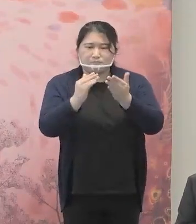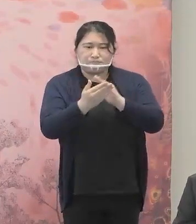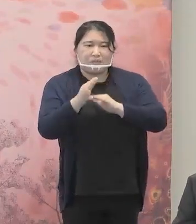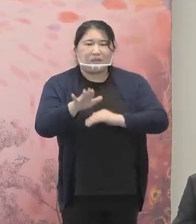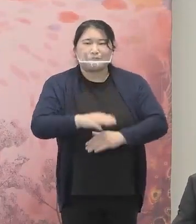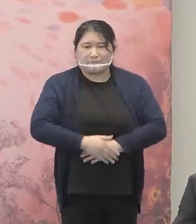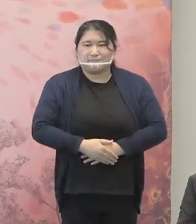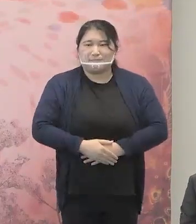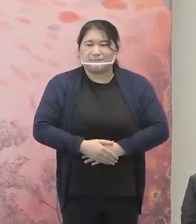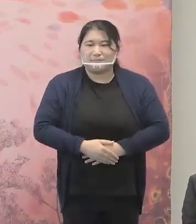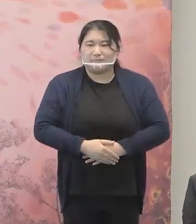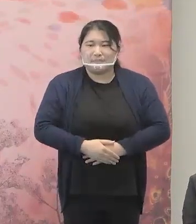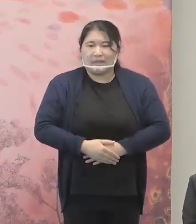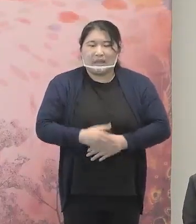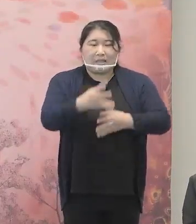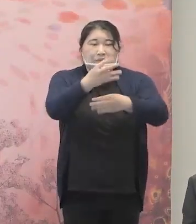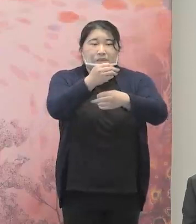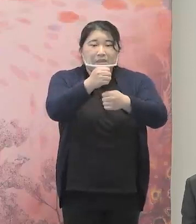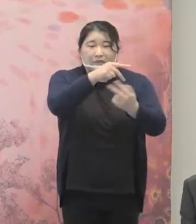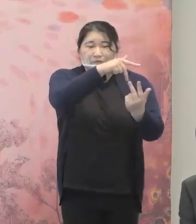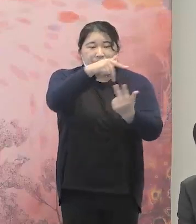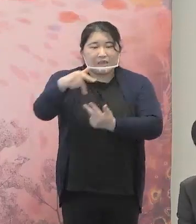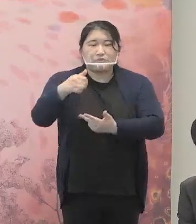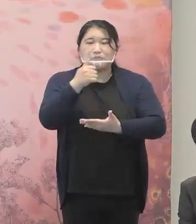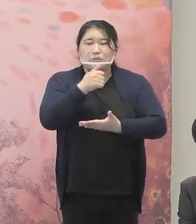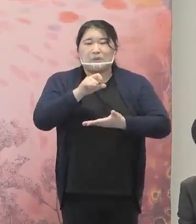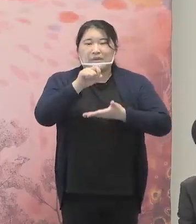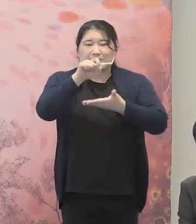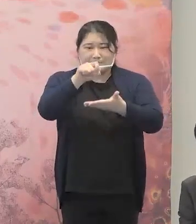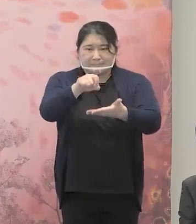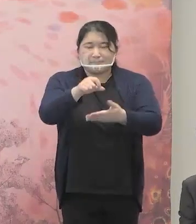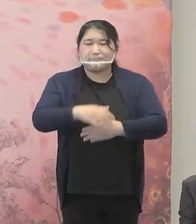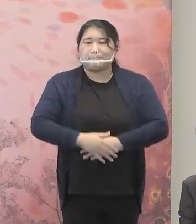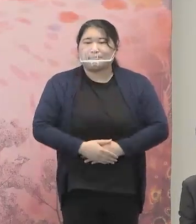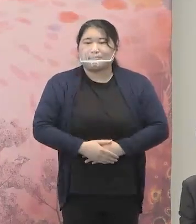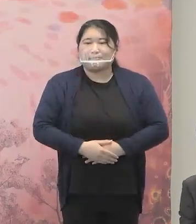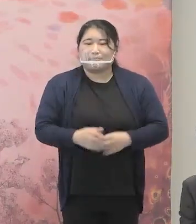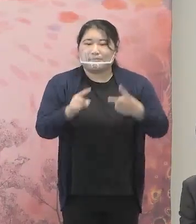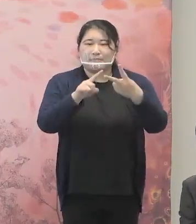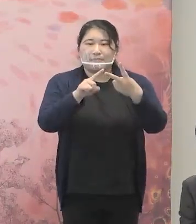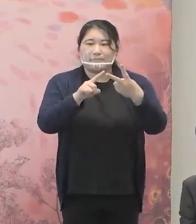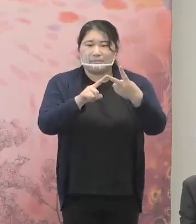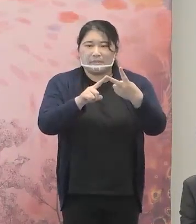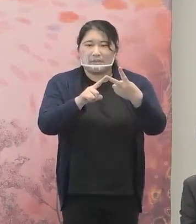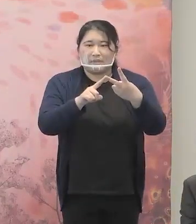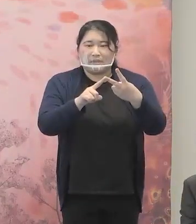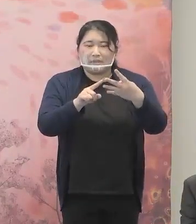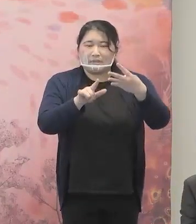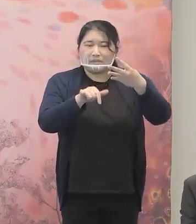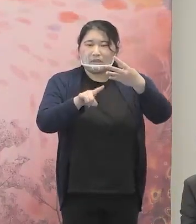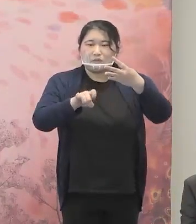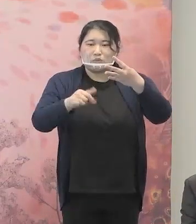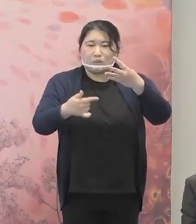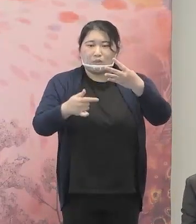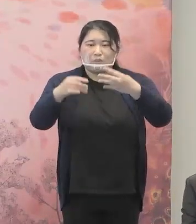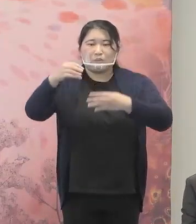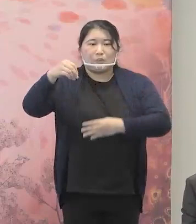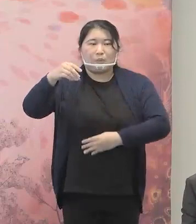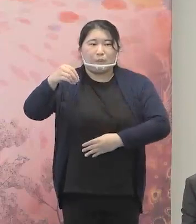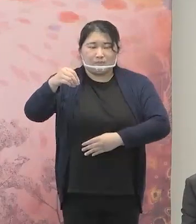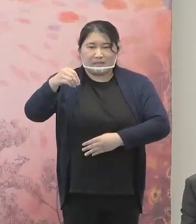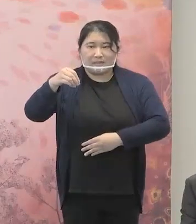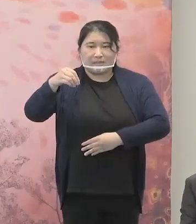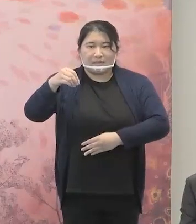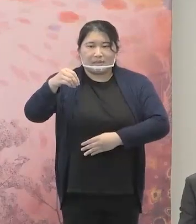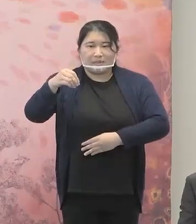ぞれ、一定のご紹介ですのでテンポよく進めていきたいと思います。1点目は4月16日土曜日を予定